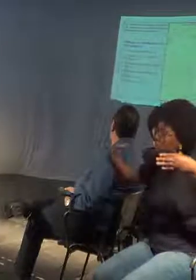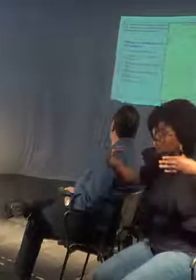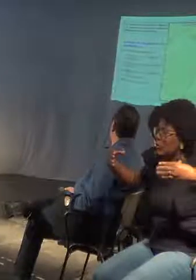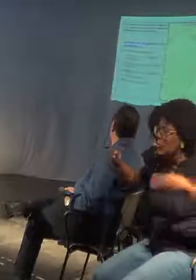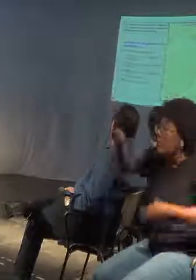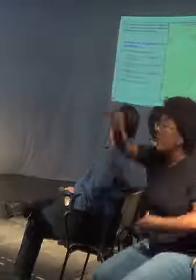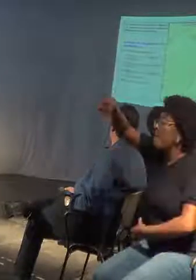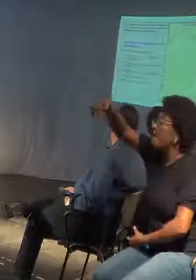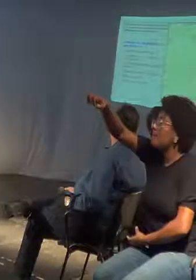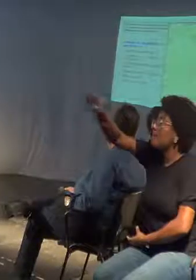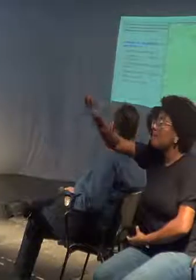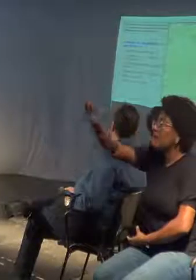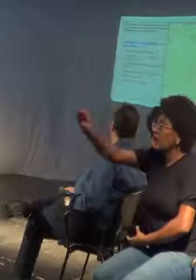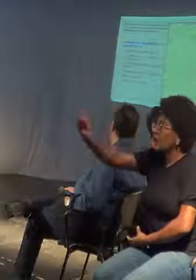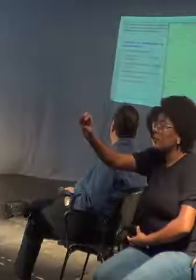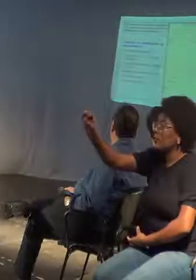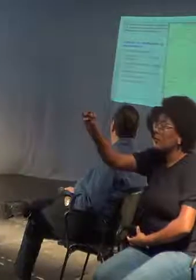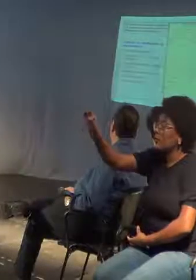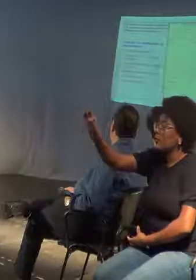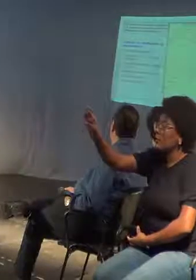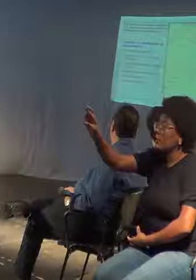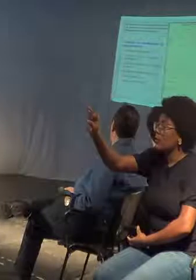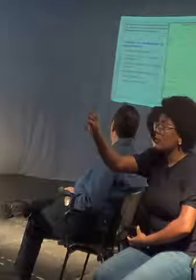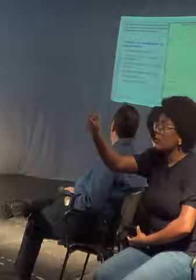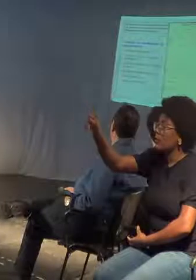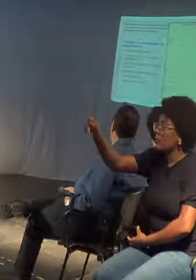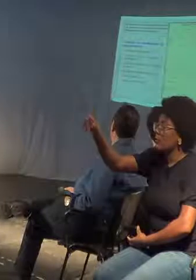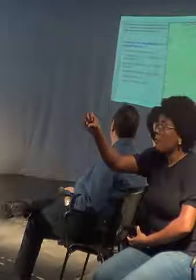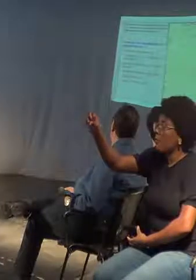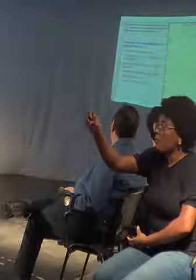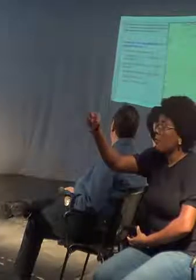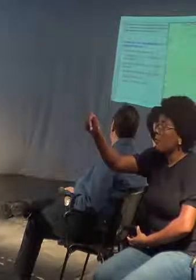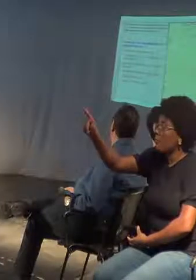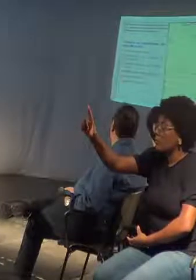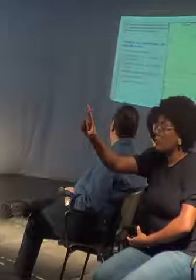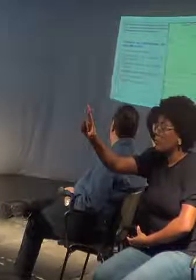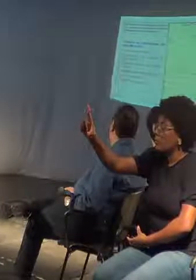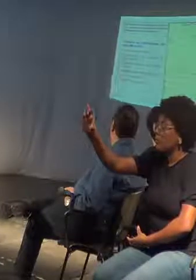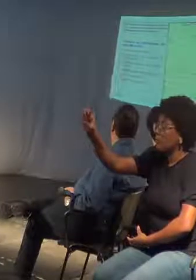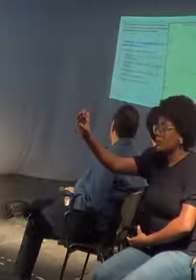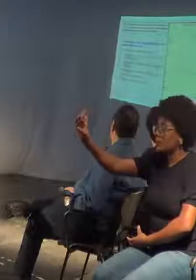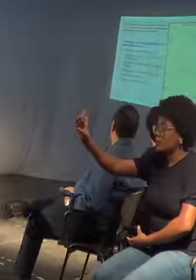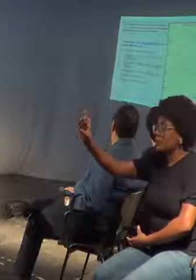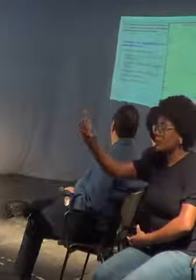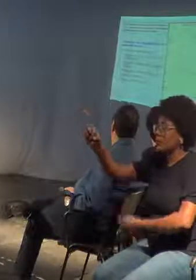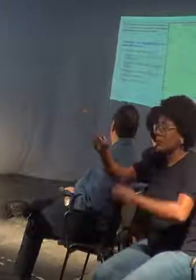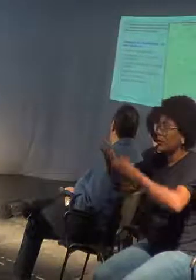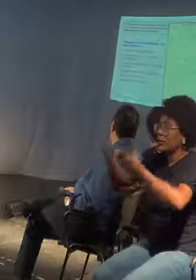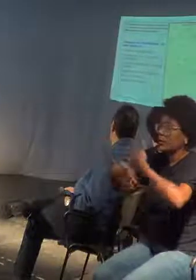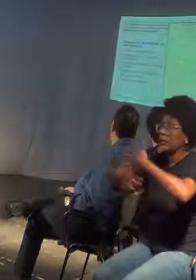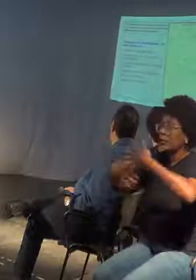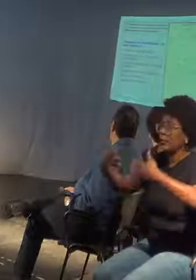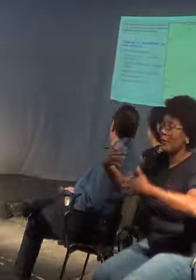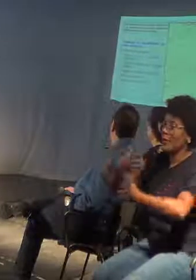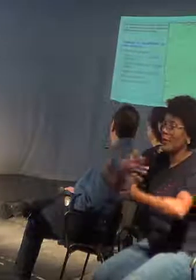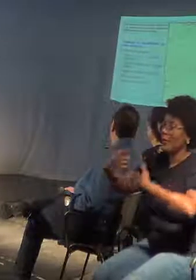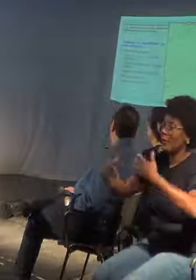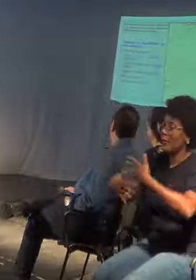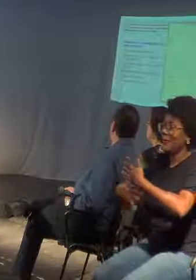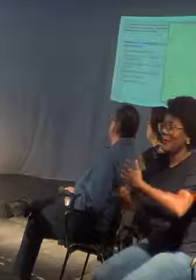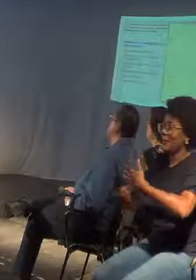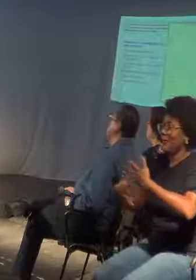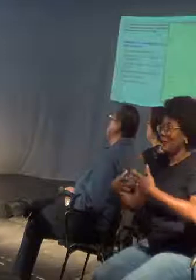de conurbação, funções públicas de interesse comum, atividades econômicas regionais, grau de integração e fatores de polarização.